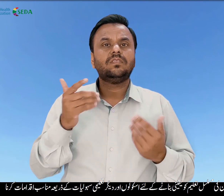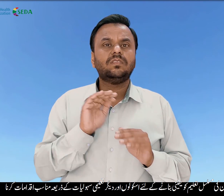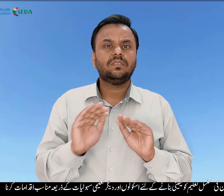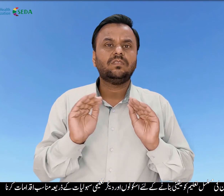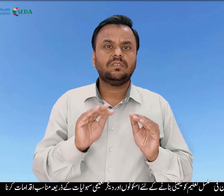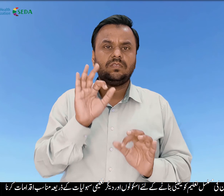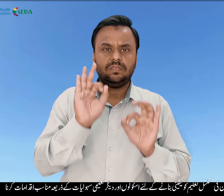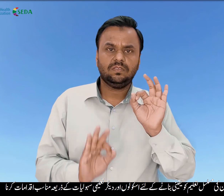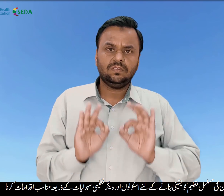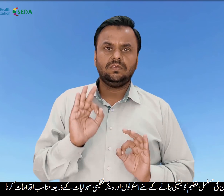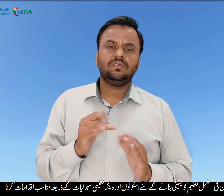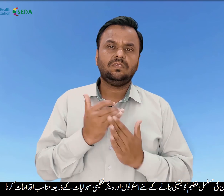مناسب اقدامات کرنا۔